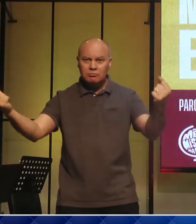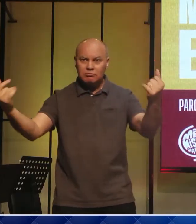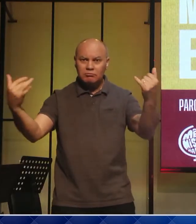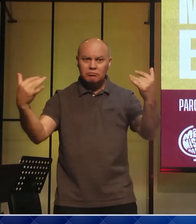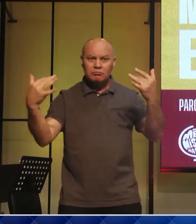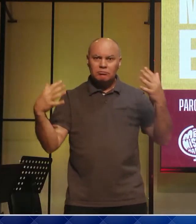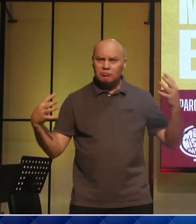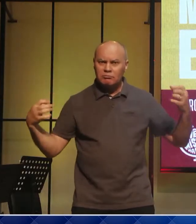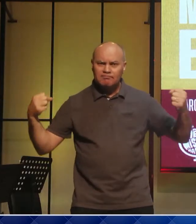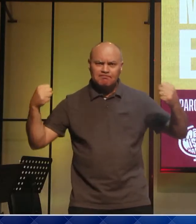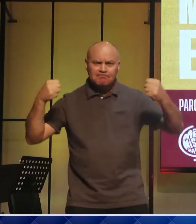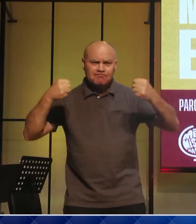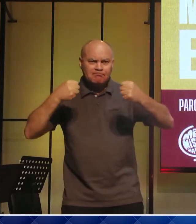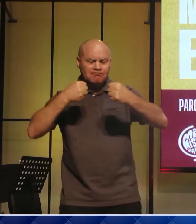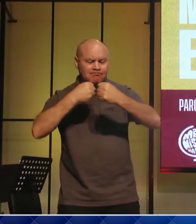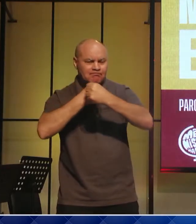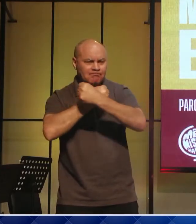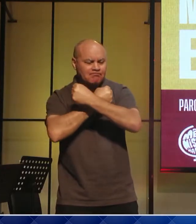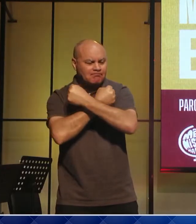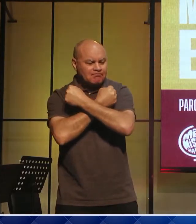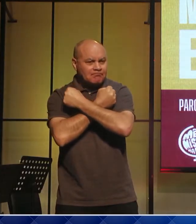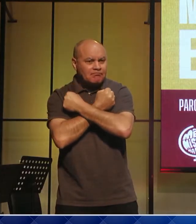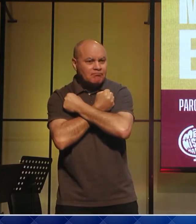e relacionar.